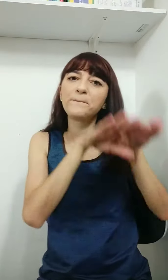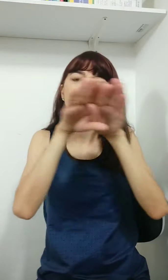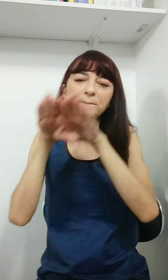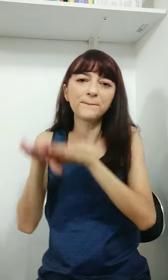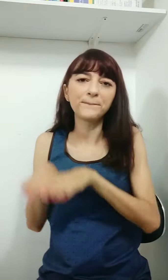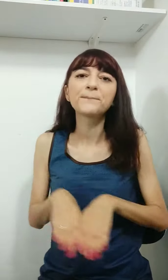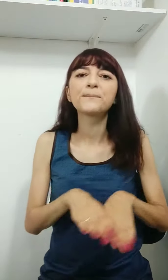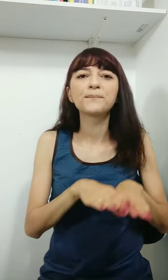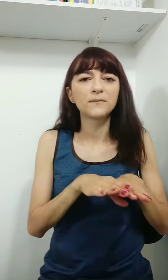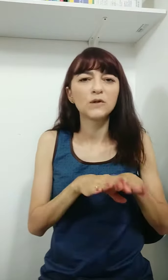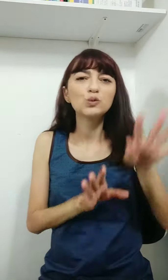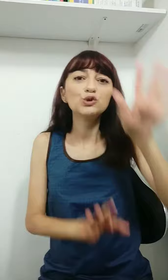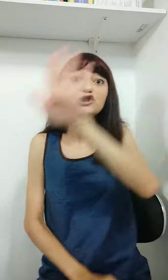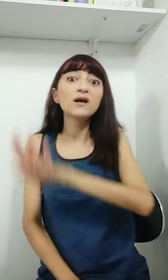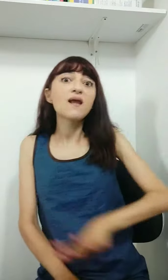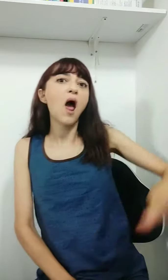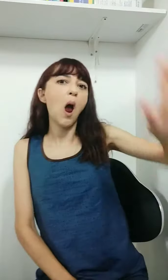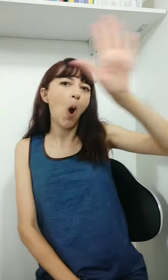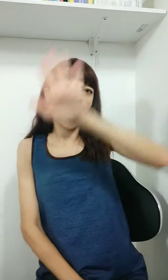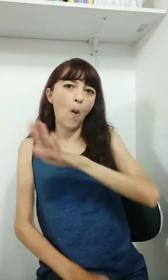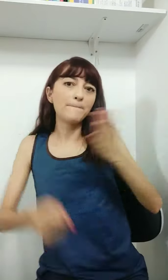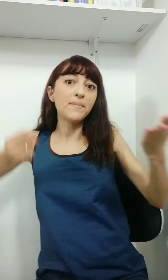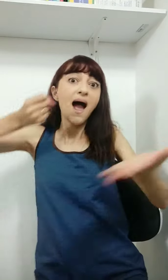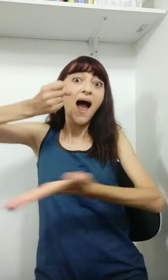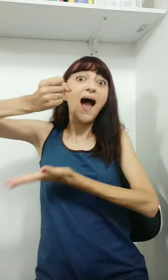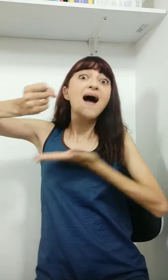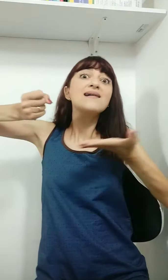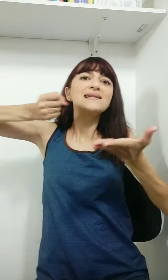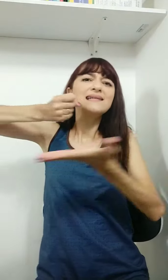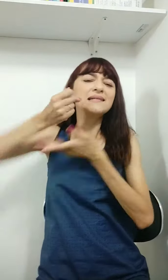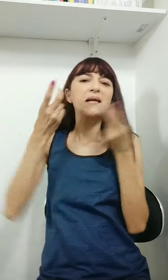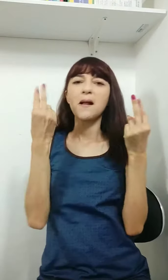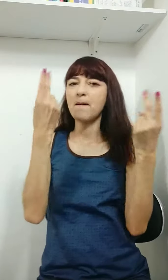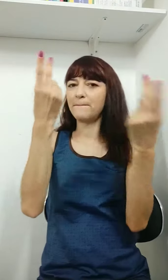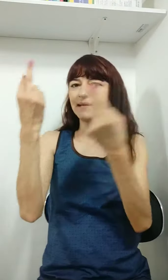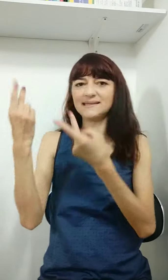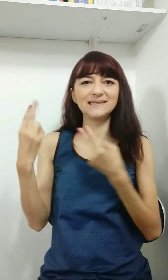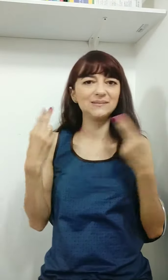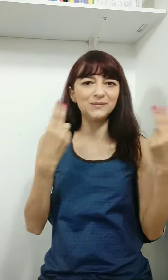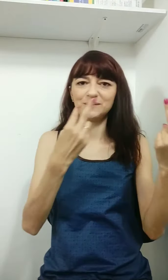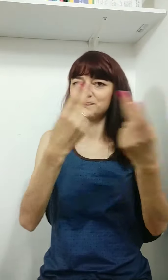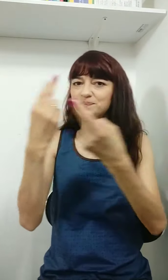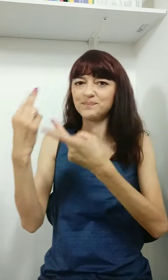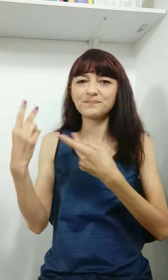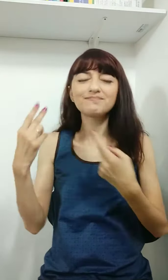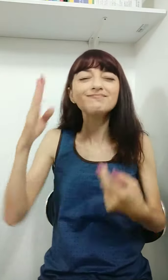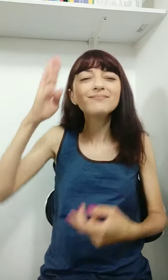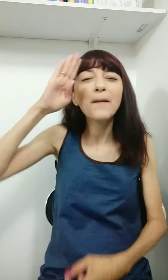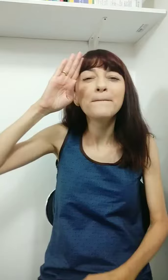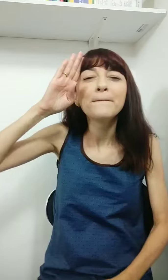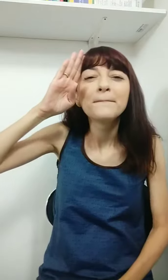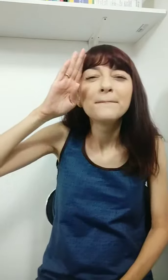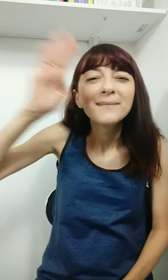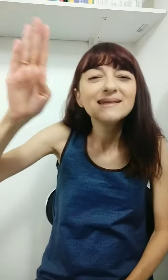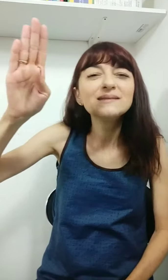língua, ela é igual em todos os estados, tá bom? Existem algumas coisas, alguns aspectos da língua que serão os mesmos. Tá? O